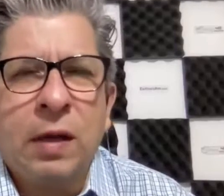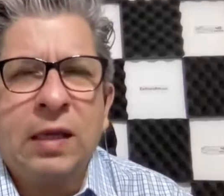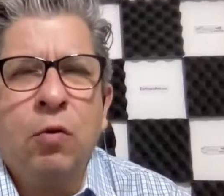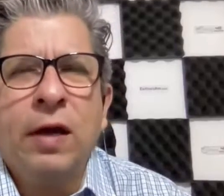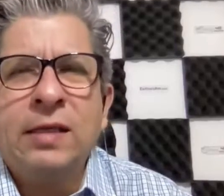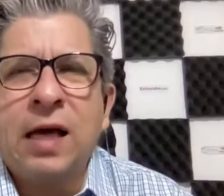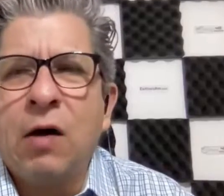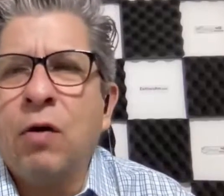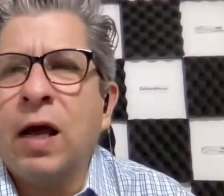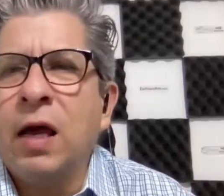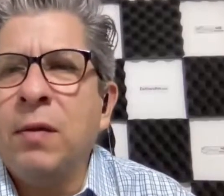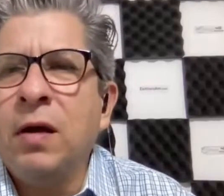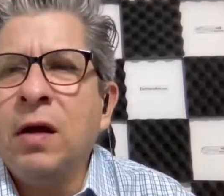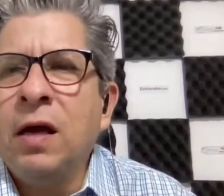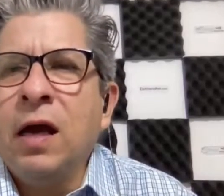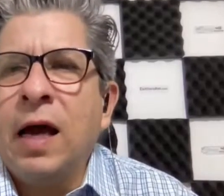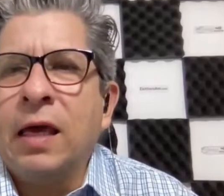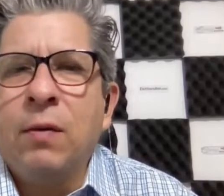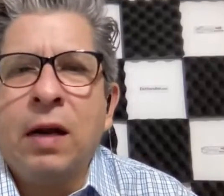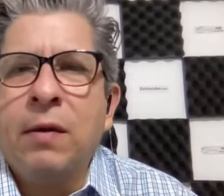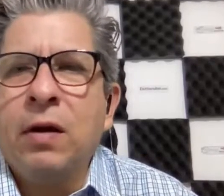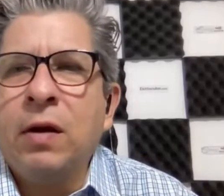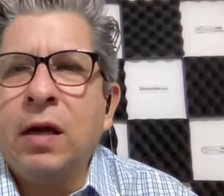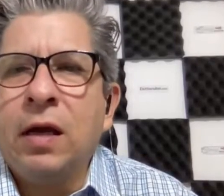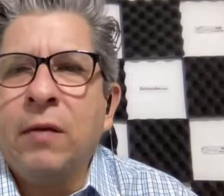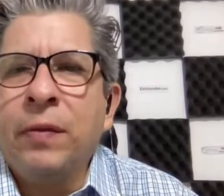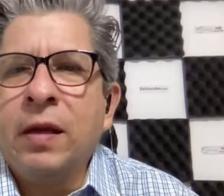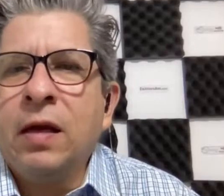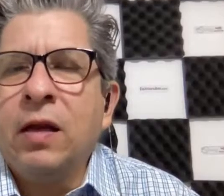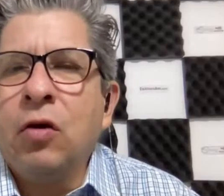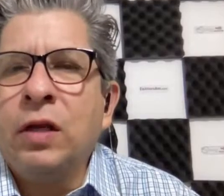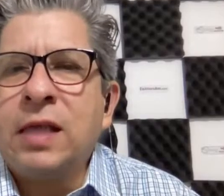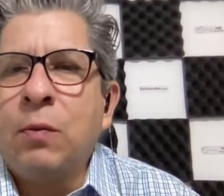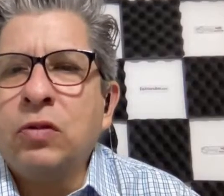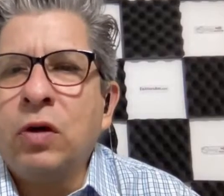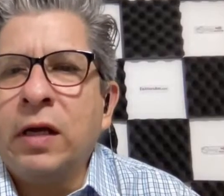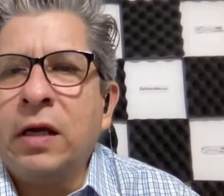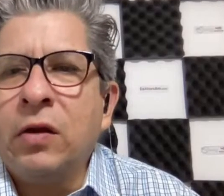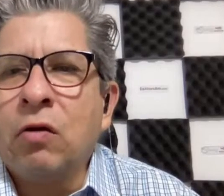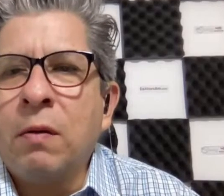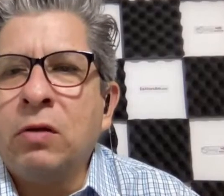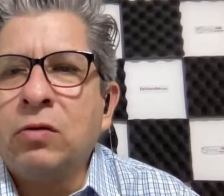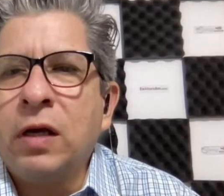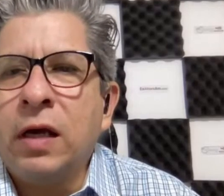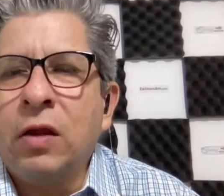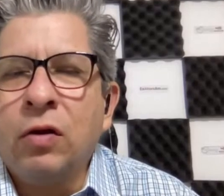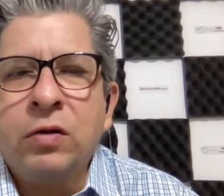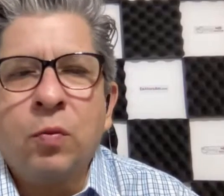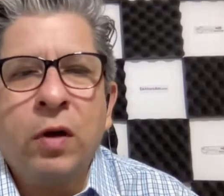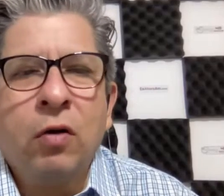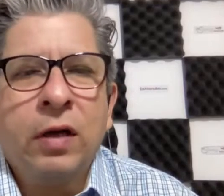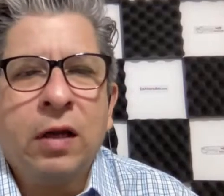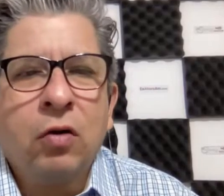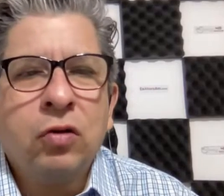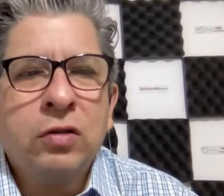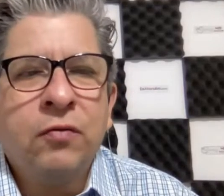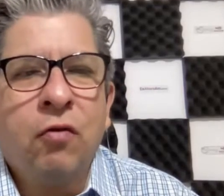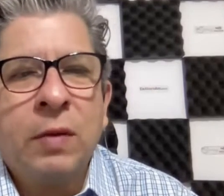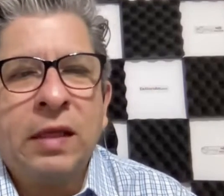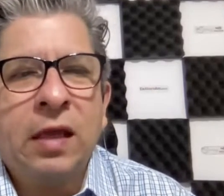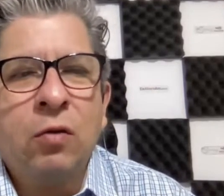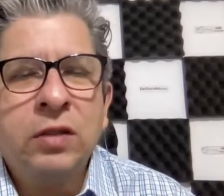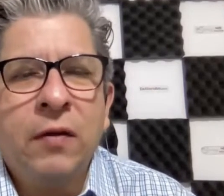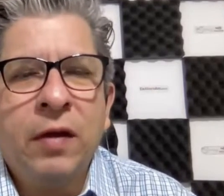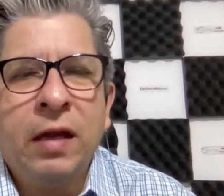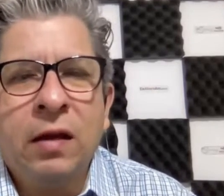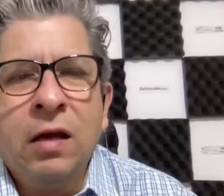portal informativo, es Ahora AM. Aquí van a ver dónde estamos, normalmente dónde se pueden conectar con nosotros.